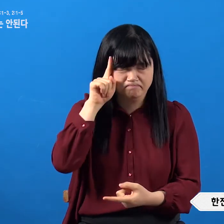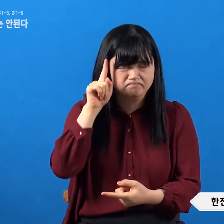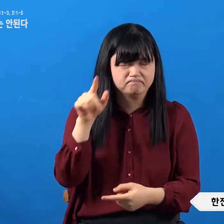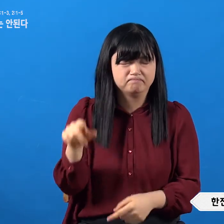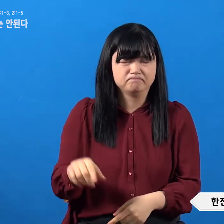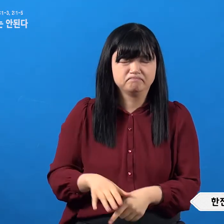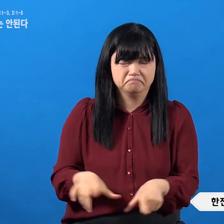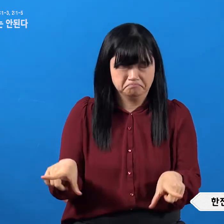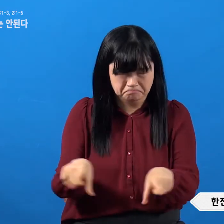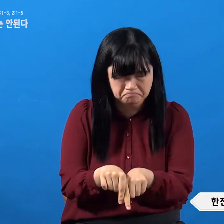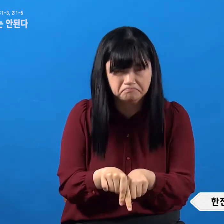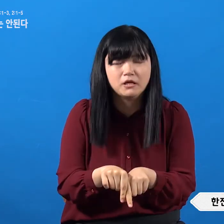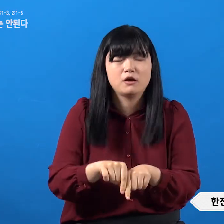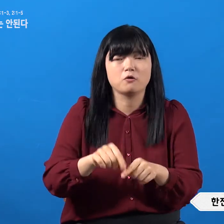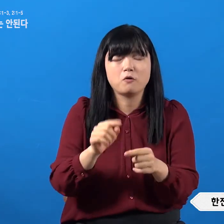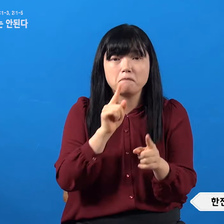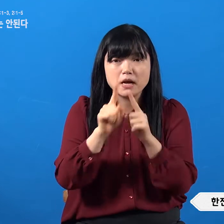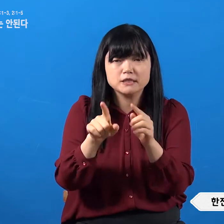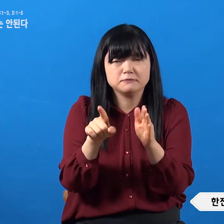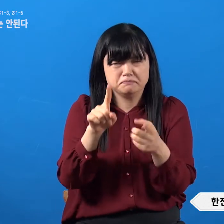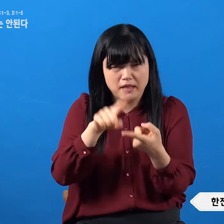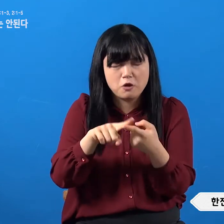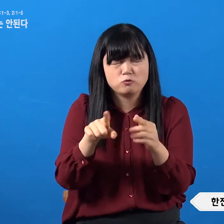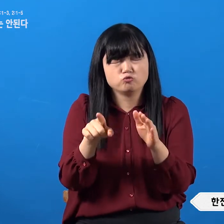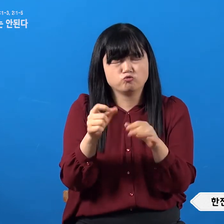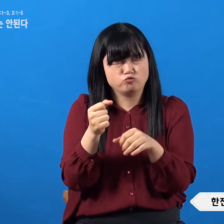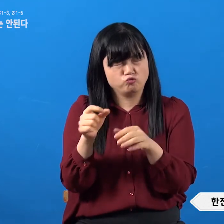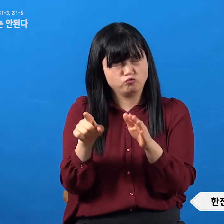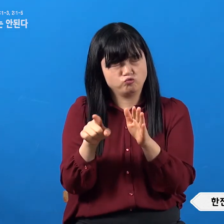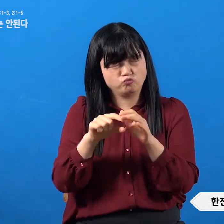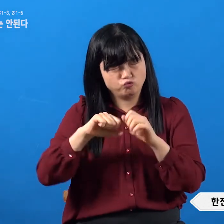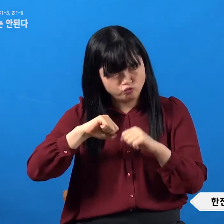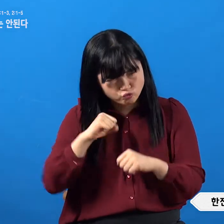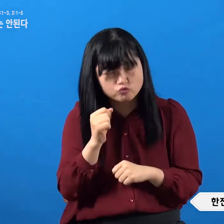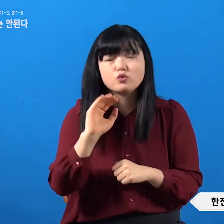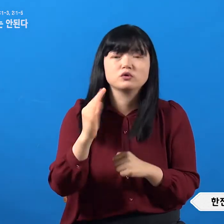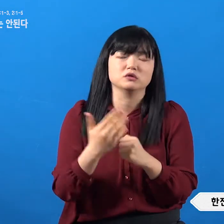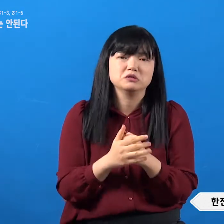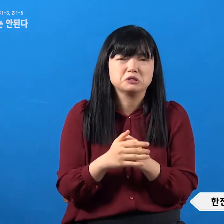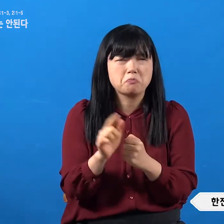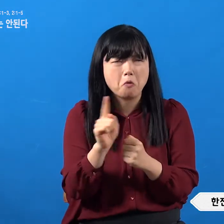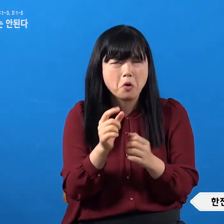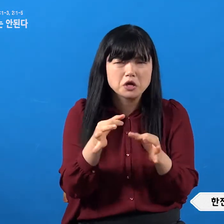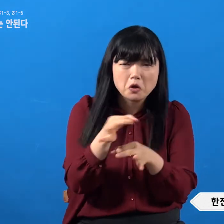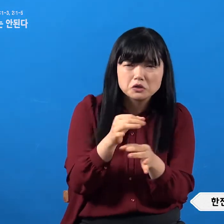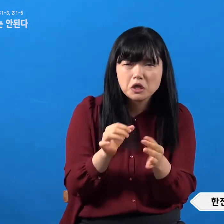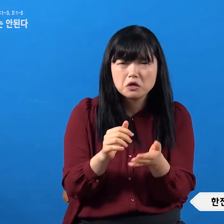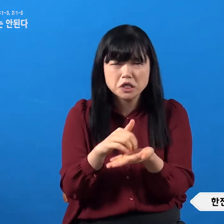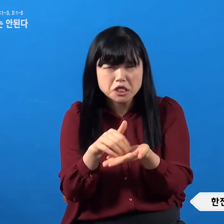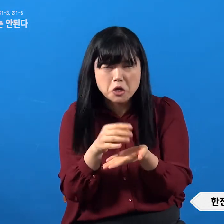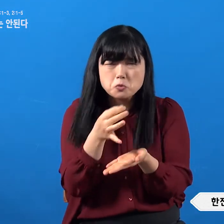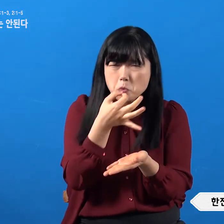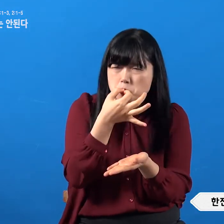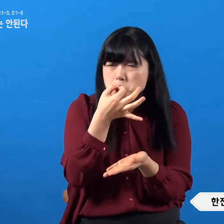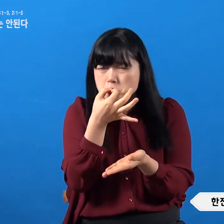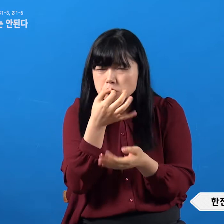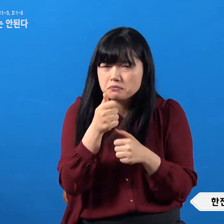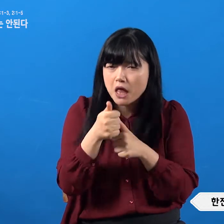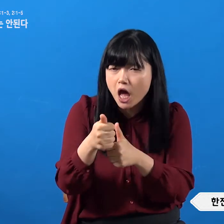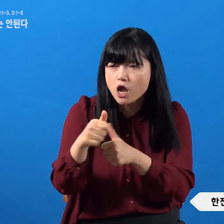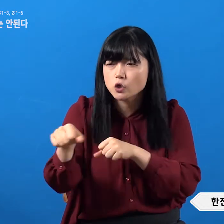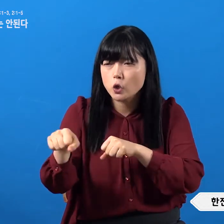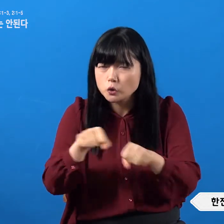앞뒤 보지 않고 그대로 말씀만 붙들고 순종해야지, 자꾸 무슨 경제적인 계산되고 욕심을